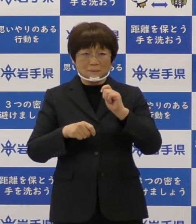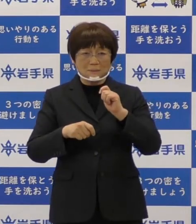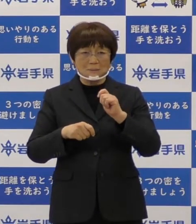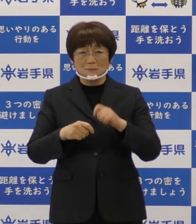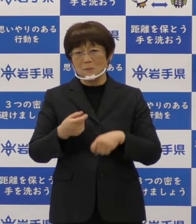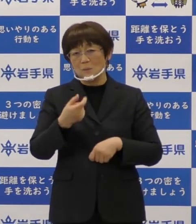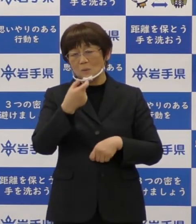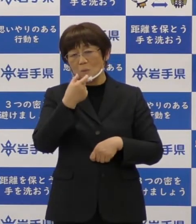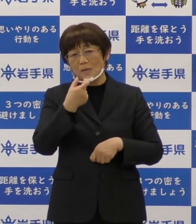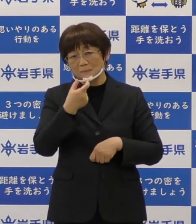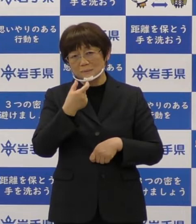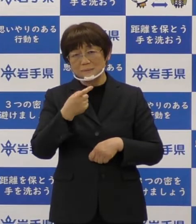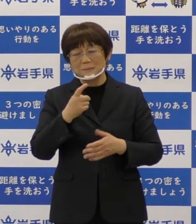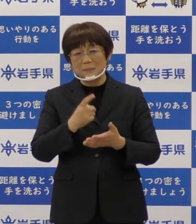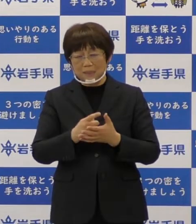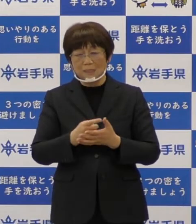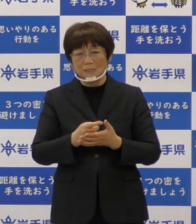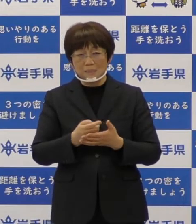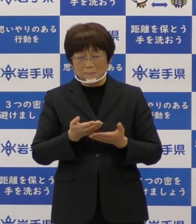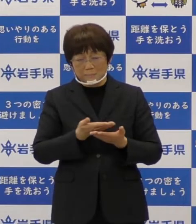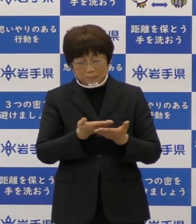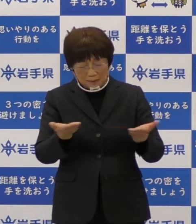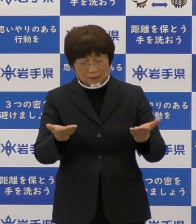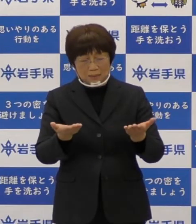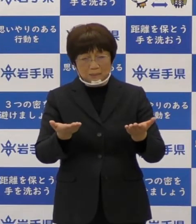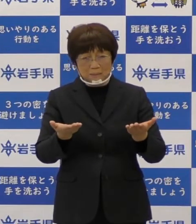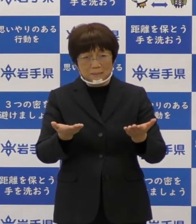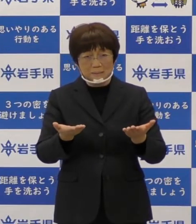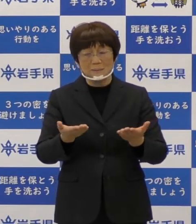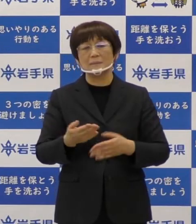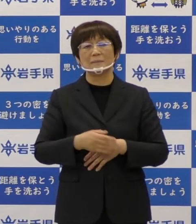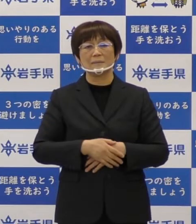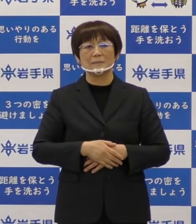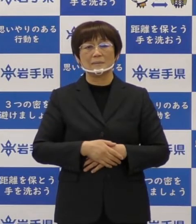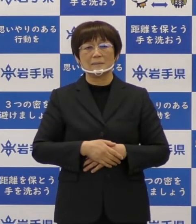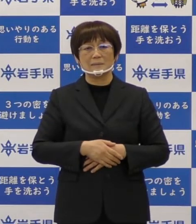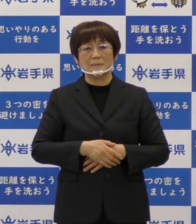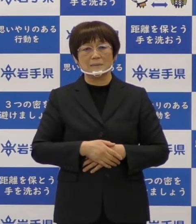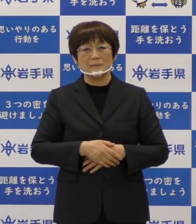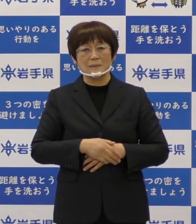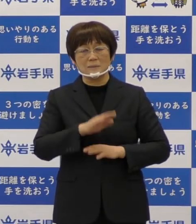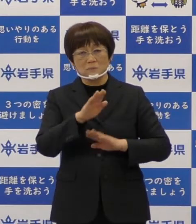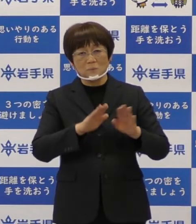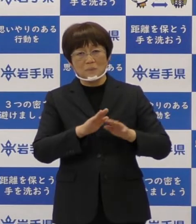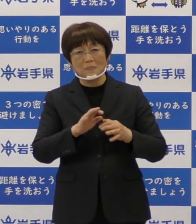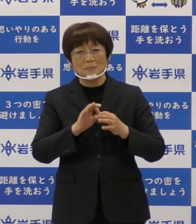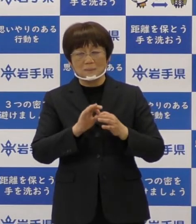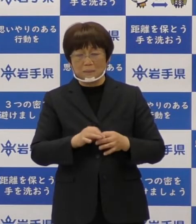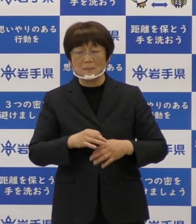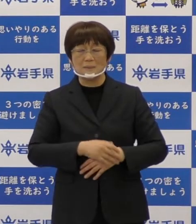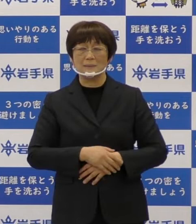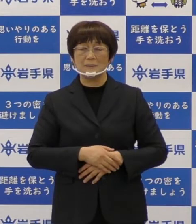ッキーだけ、入れて食べるようにして、かつ、